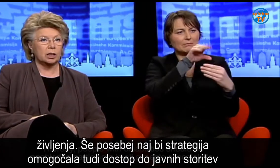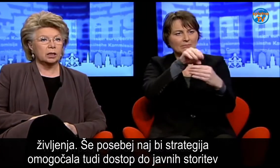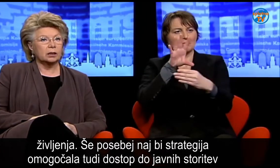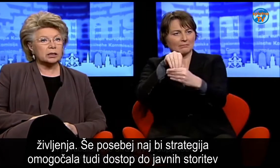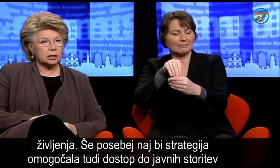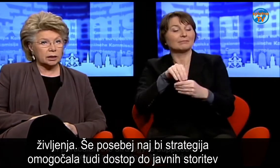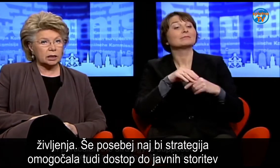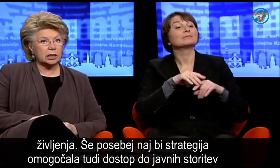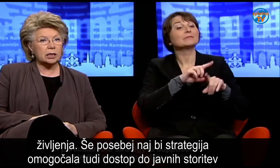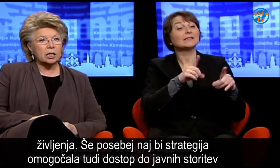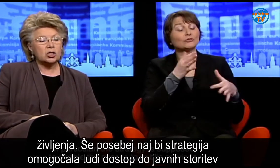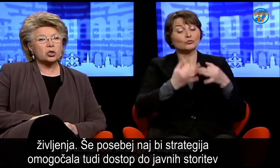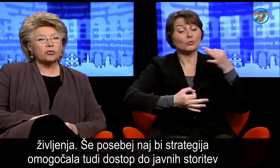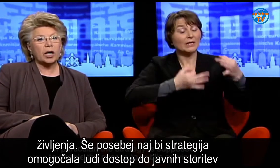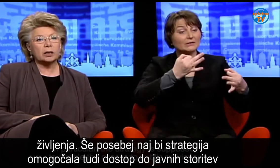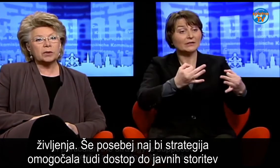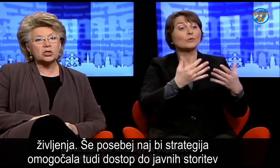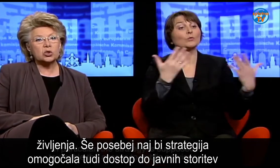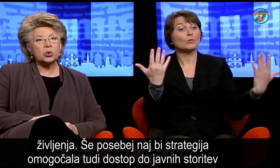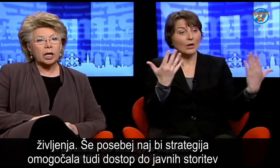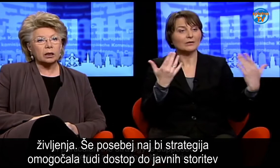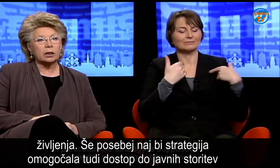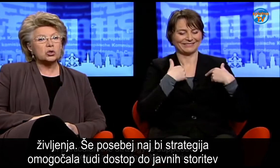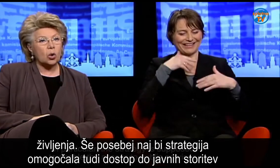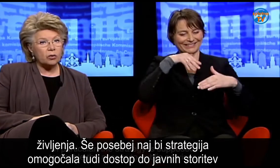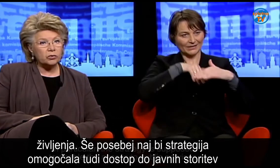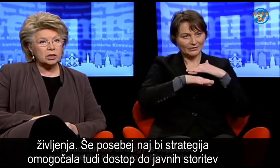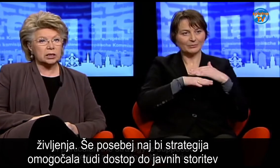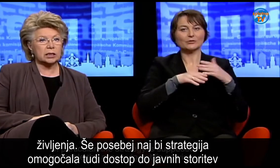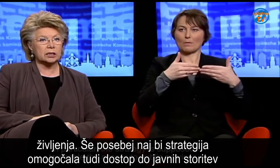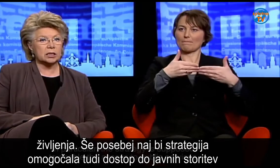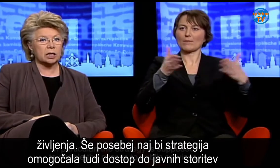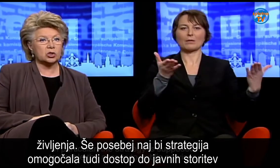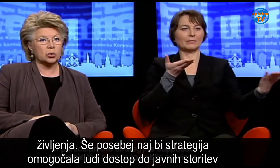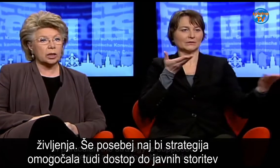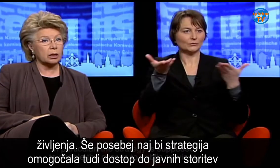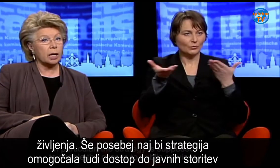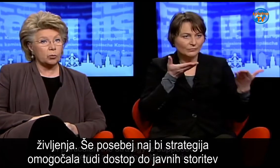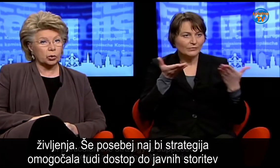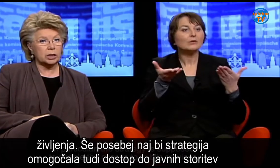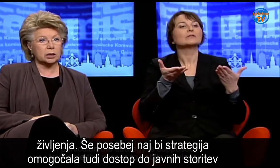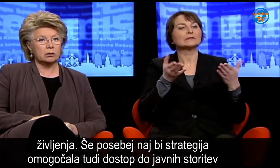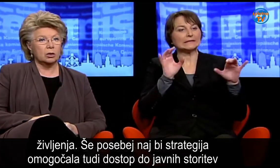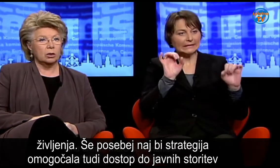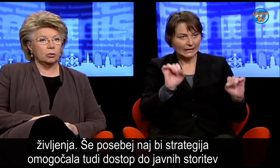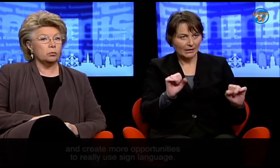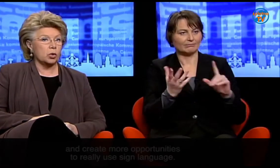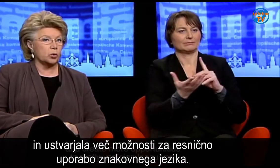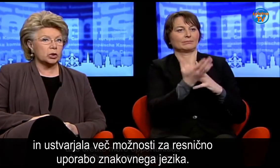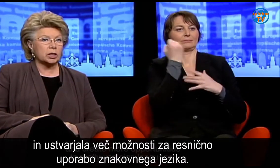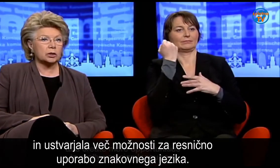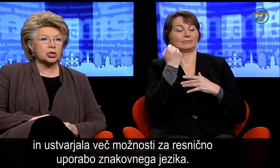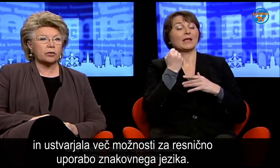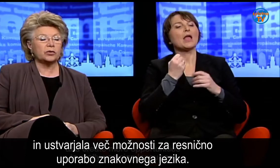teilzunehmen. Die Strategie soll vor allem den Zugang zu öffentlichen Dienstleistungen ermöglichen und